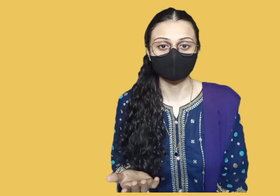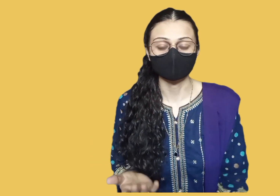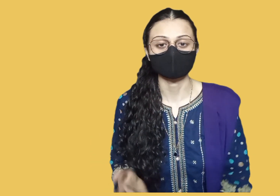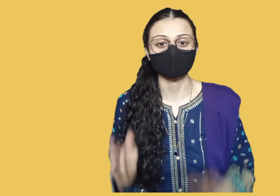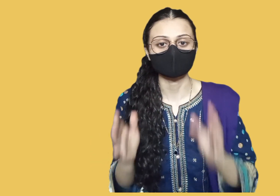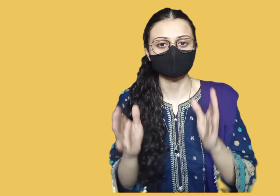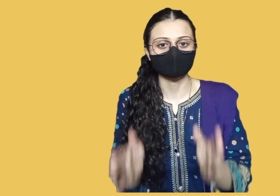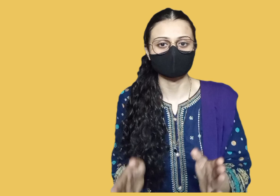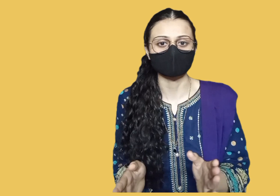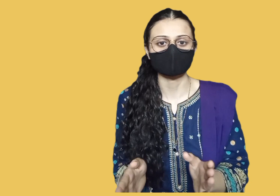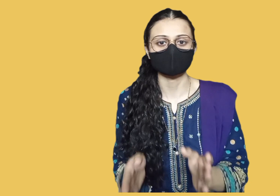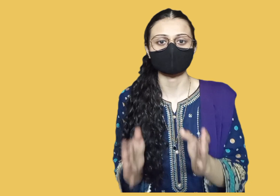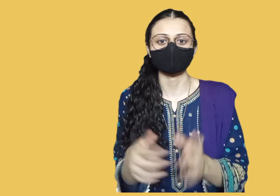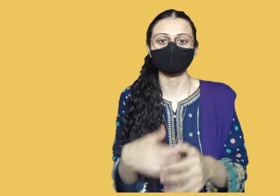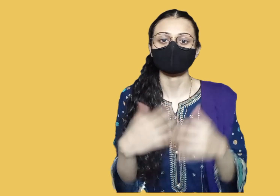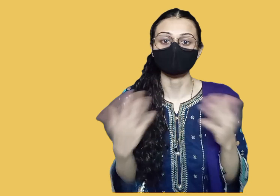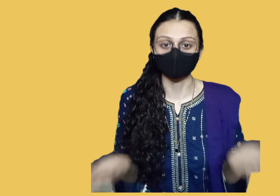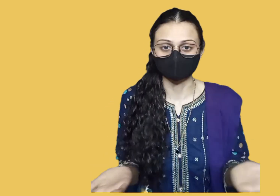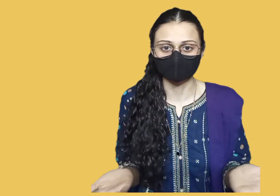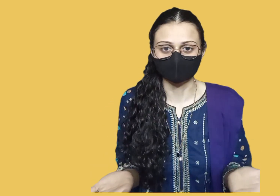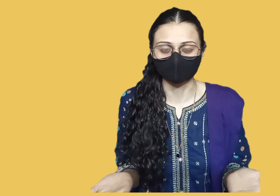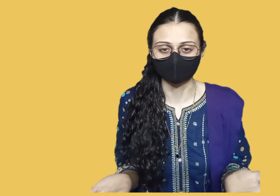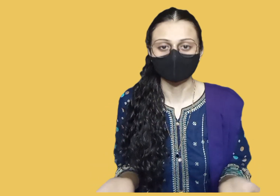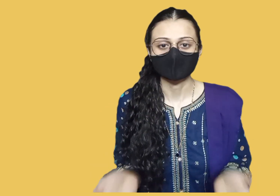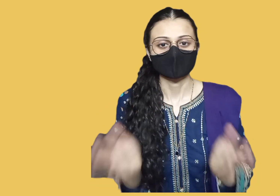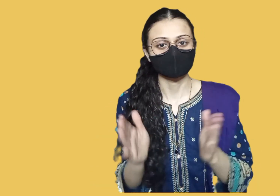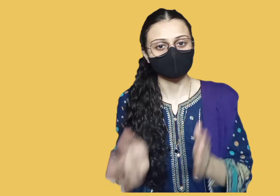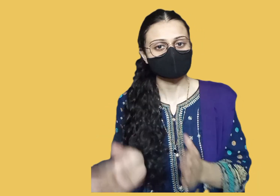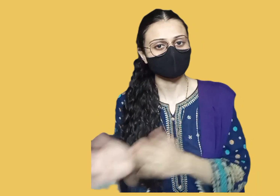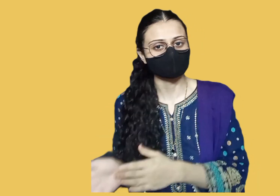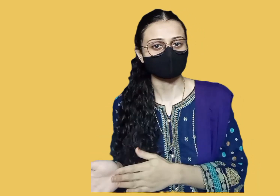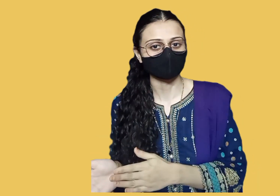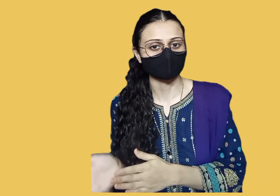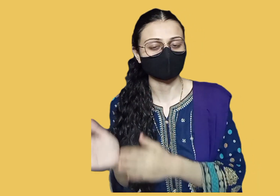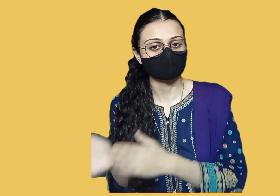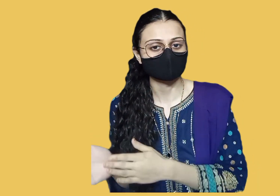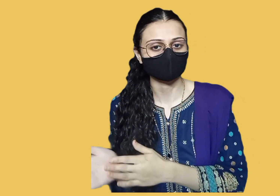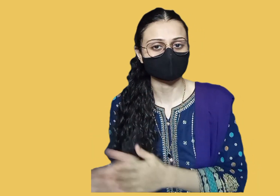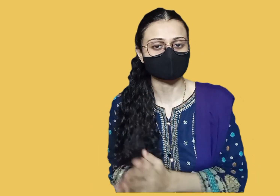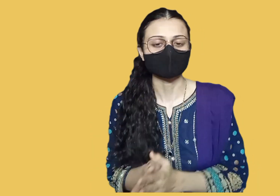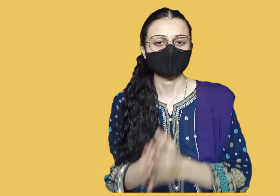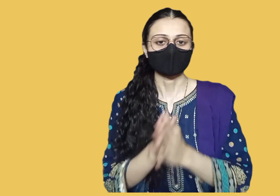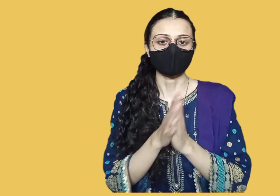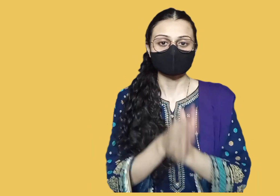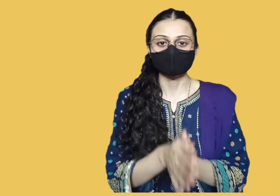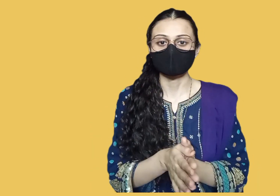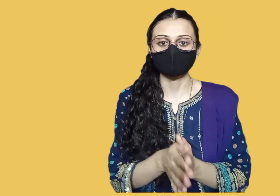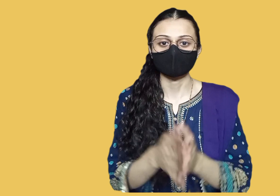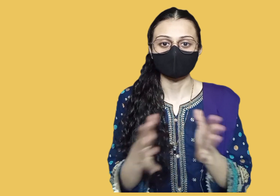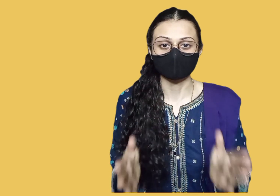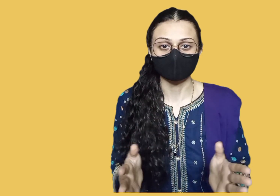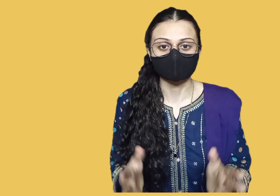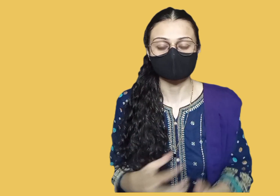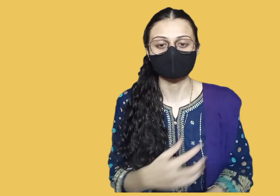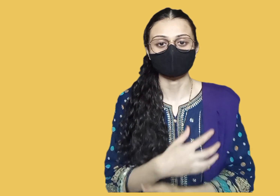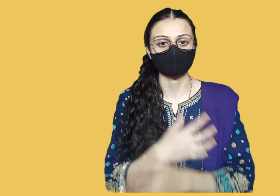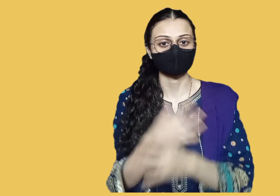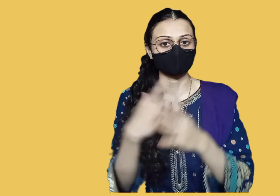होते थे, उनकी पिक्चर कैप्चर करता था और उन्हें वायरल कर देता था। तो यहीं से कॉन्सेप्ट आया है, उसी मूवी से। और इस तरह जो है वो पेपराजी इसने जो है वो